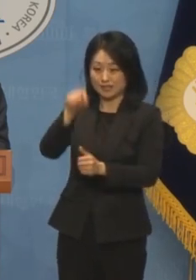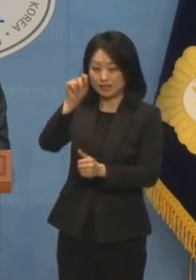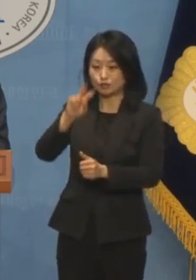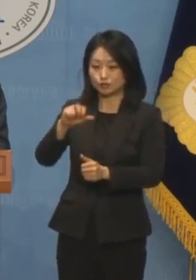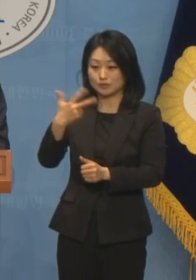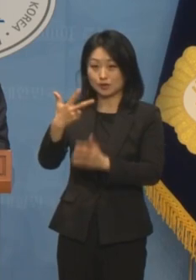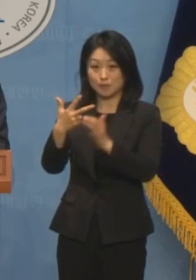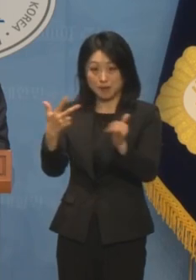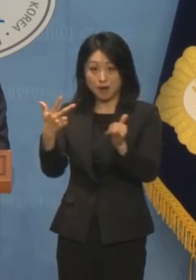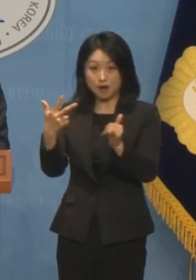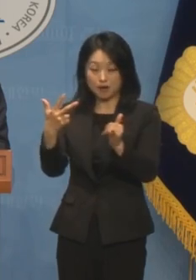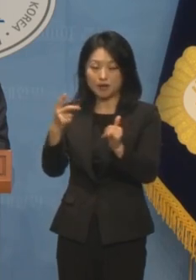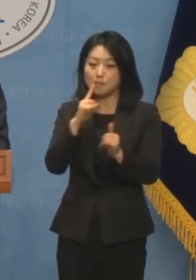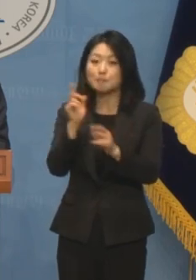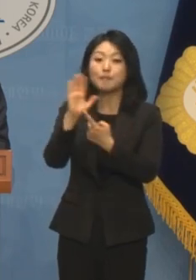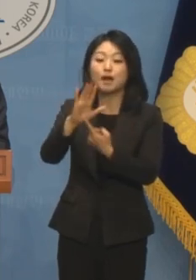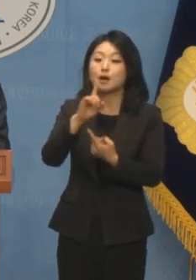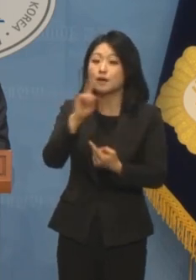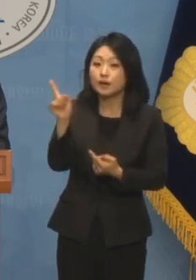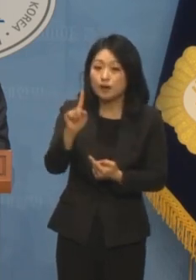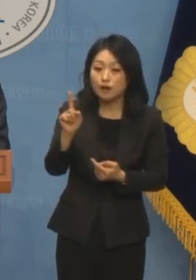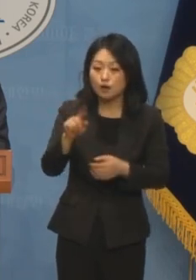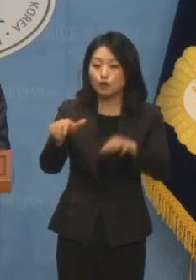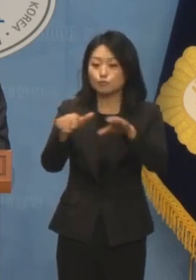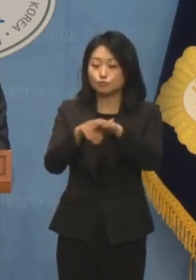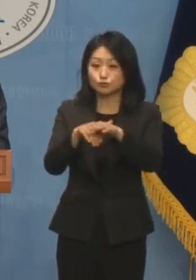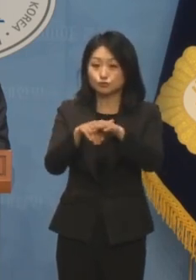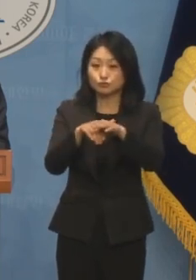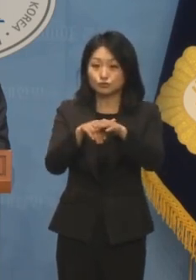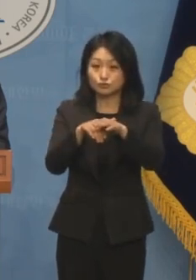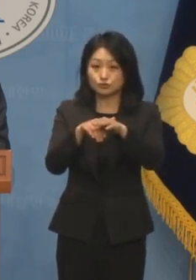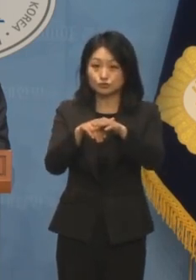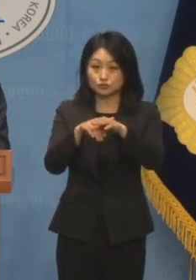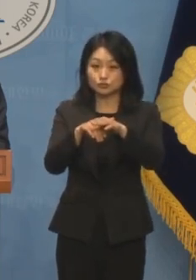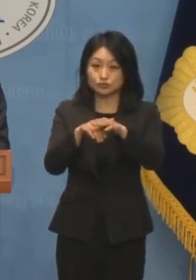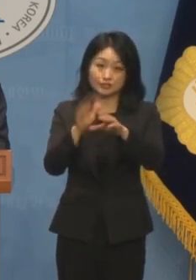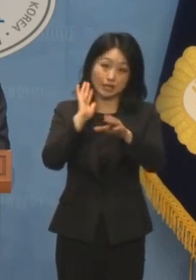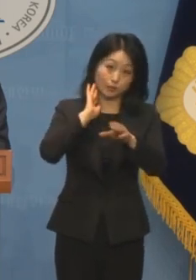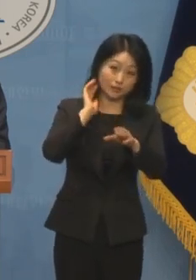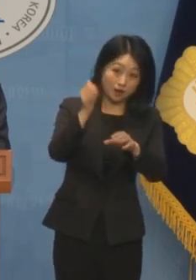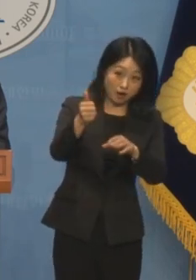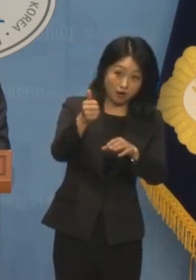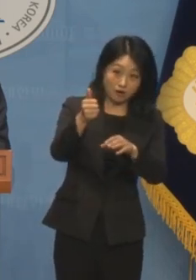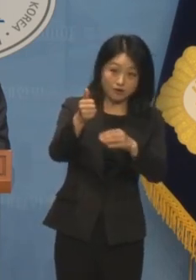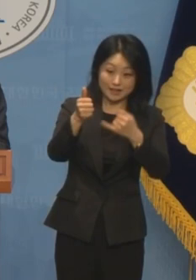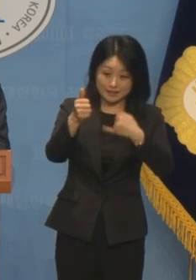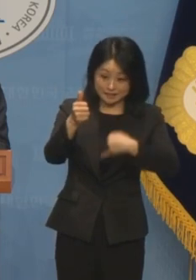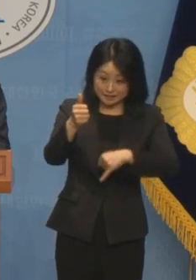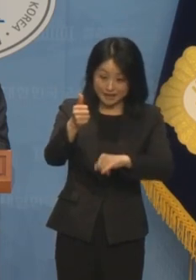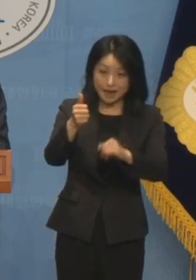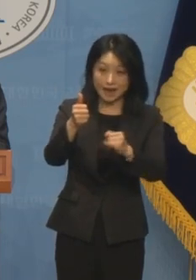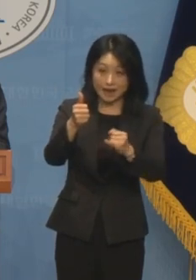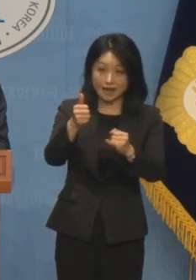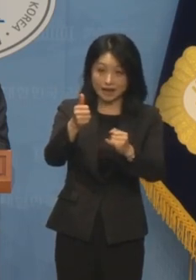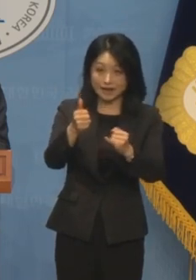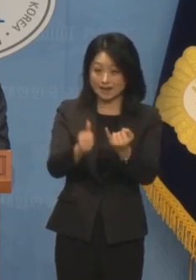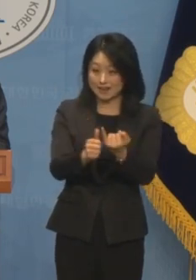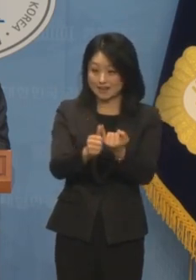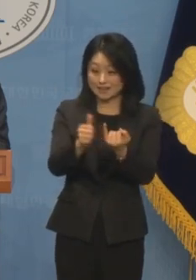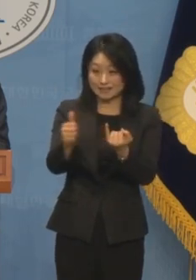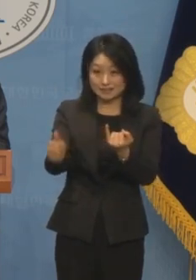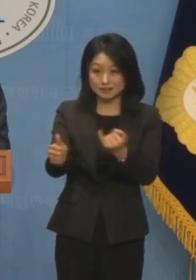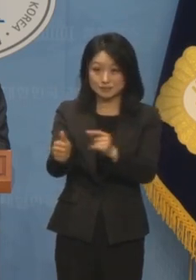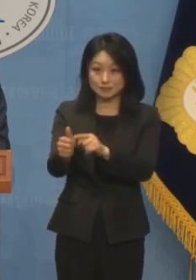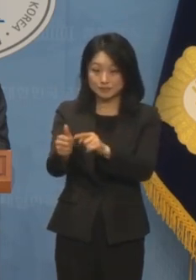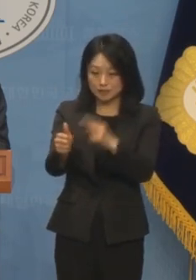기자회견을 통해서 밝혔듯이 문재인 전 대통령의 전 사위에 대한 인권유린, 강압 수사,